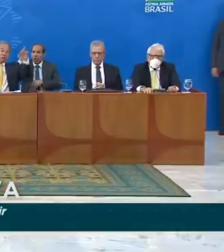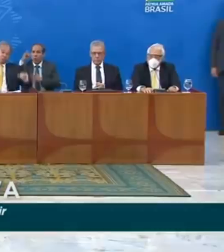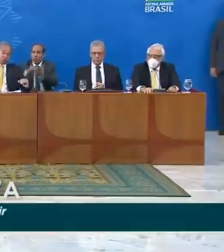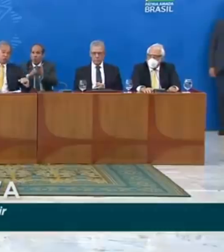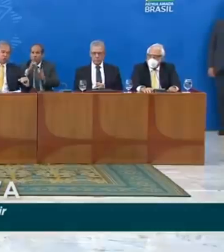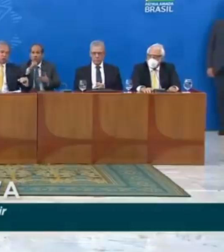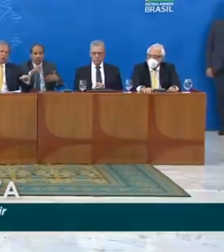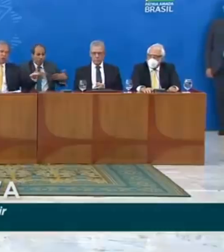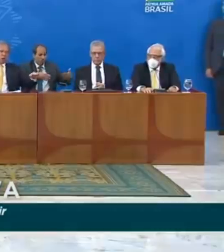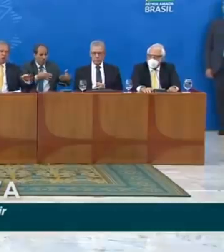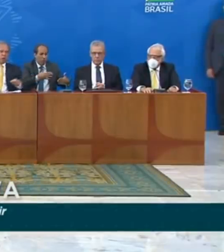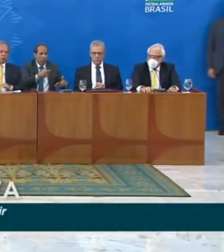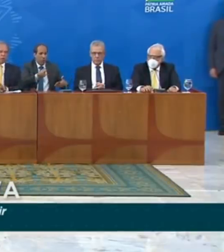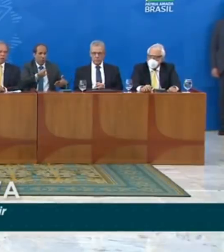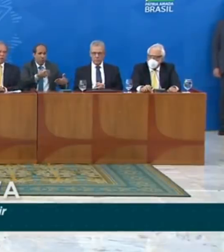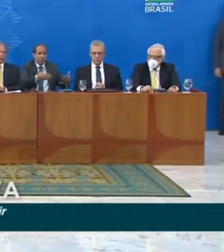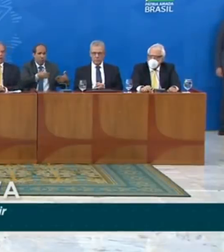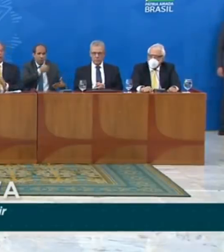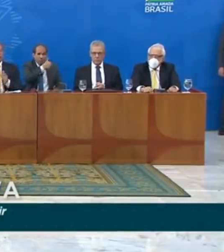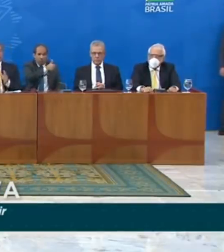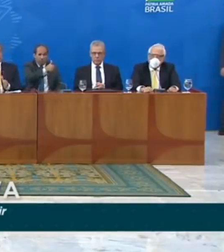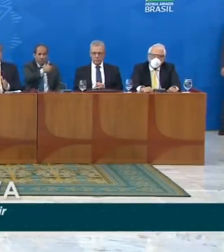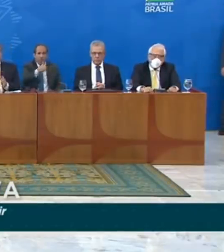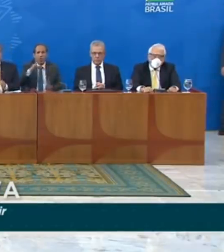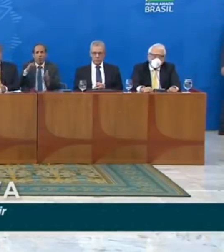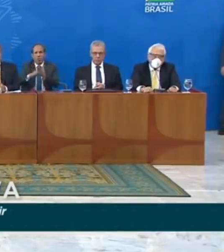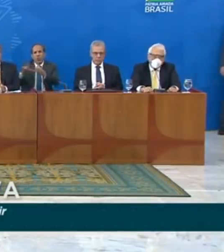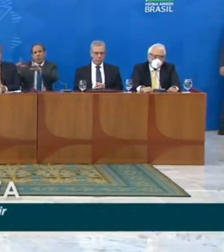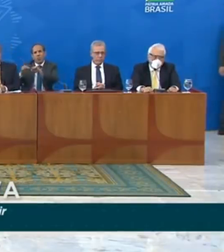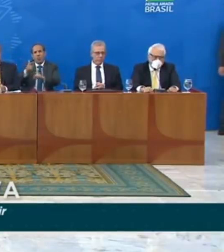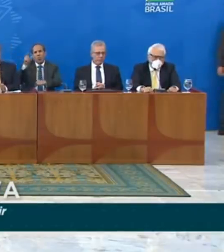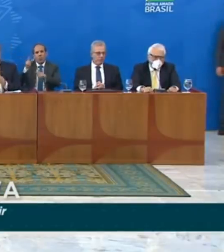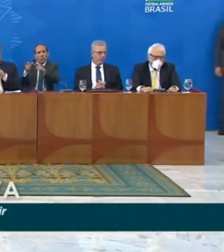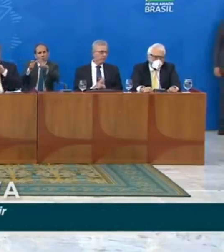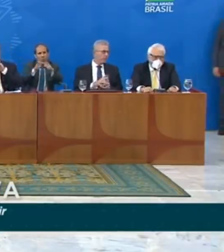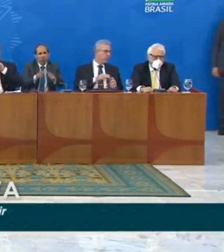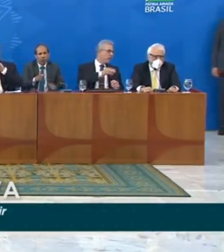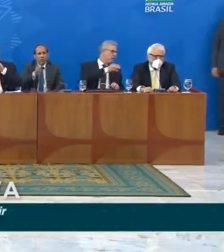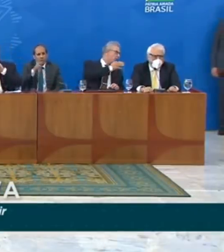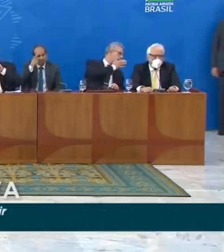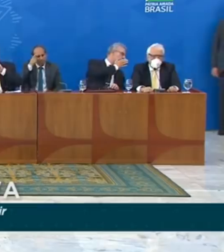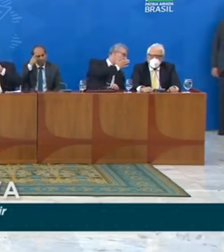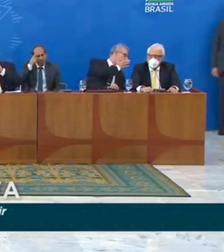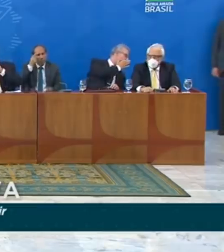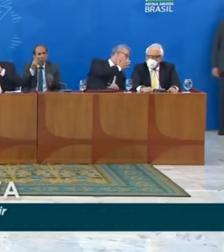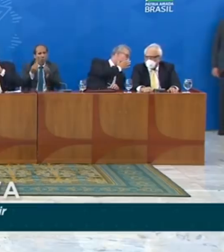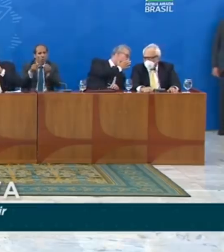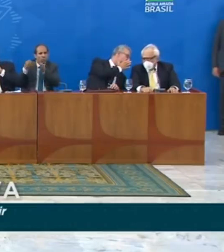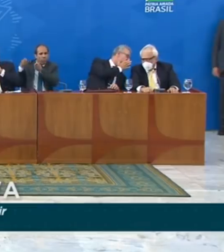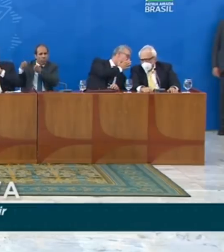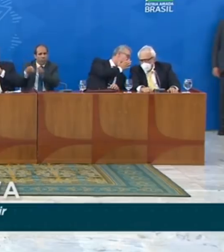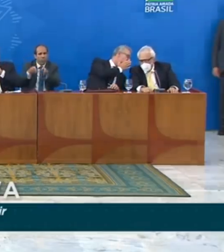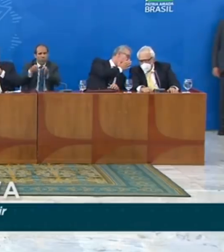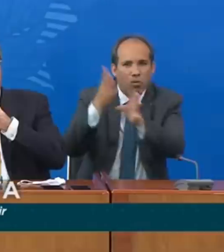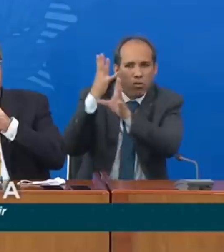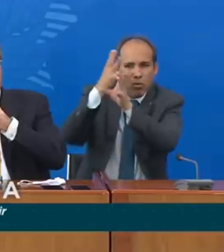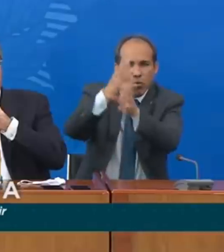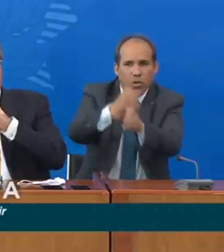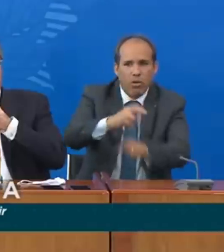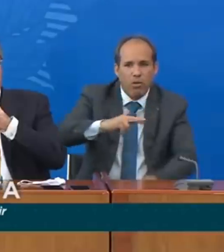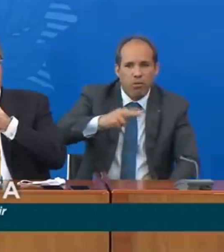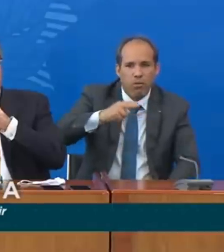nós queremos reduzir algum imposto em outro lugar, sempre pensando na trajetória de ajuste gradual que nós estamos seguindo.